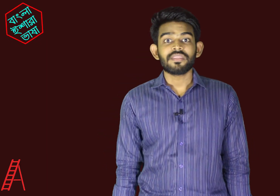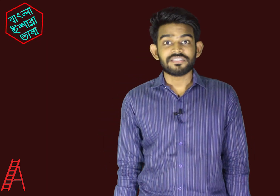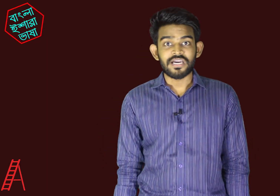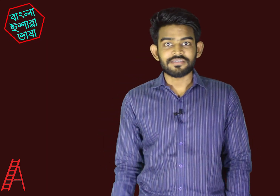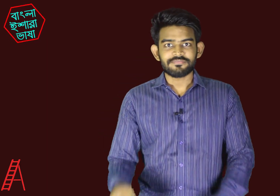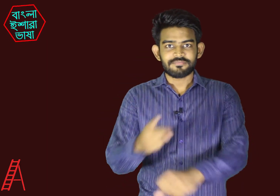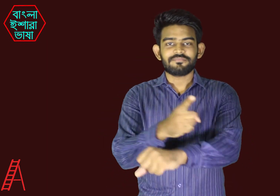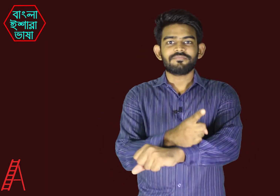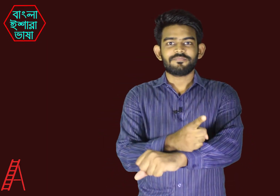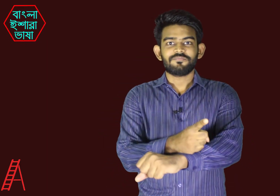স্যার,